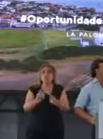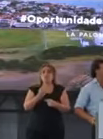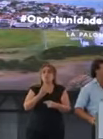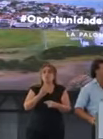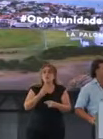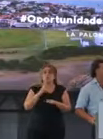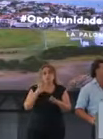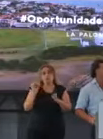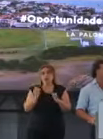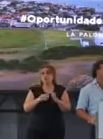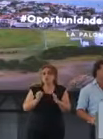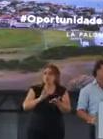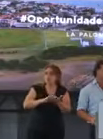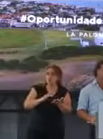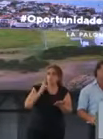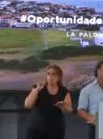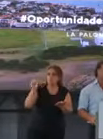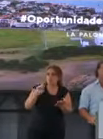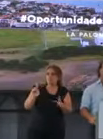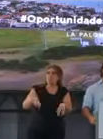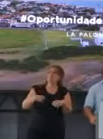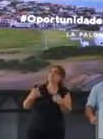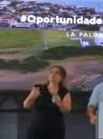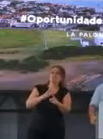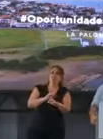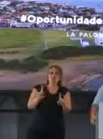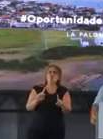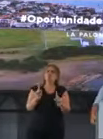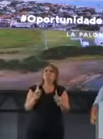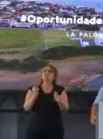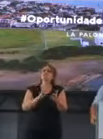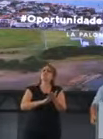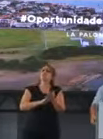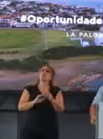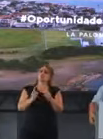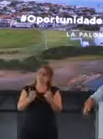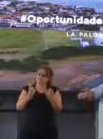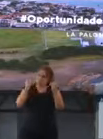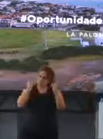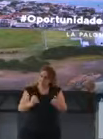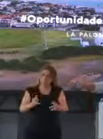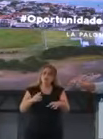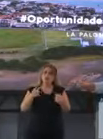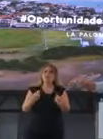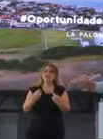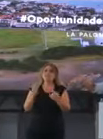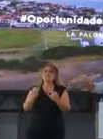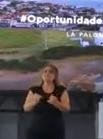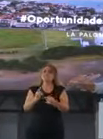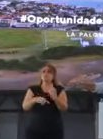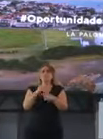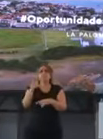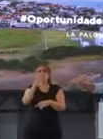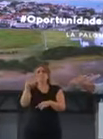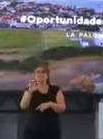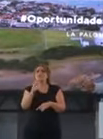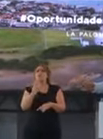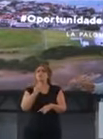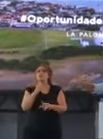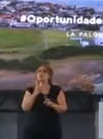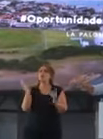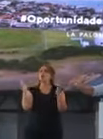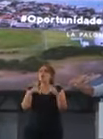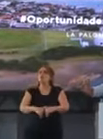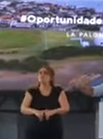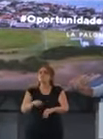política de austeridad sobre lo público, no de austeridad sobre lo necesario, de austeridad sobre los empresarios políticos que